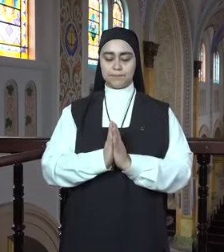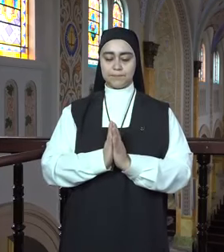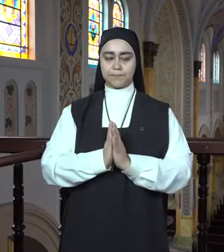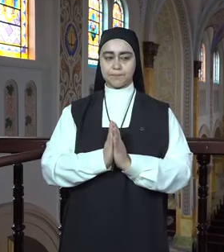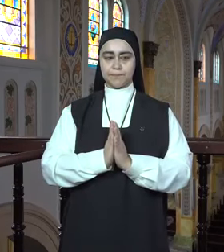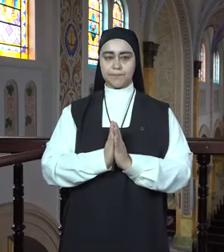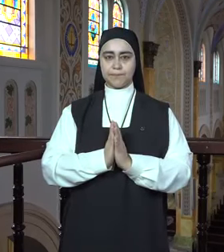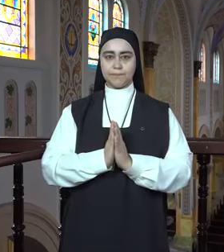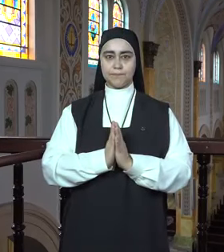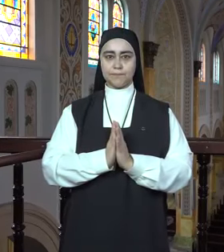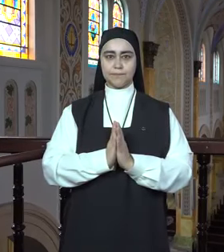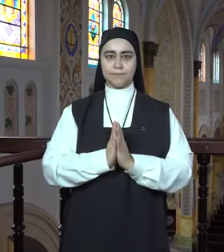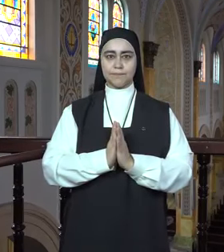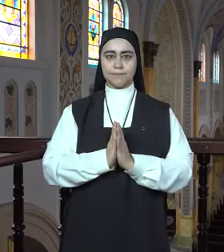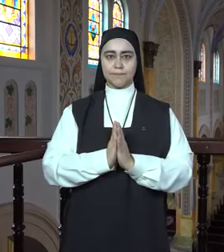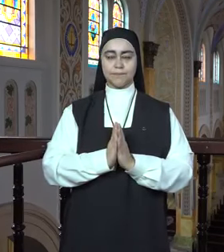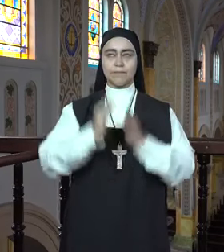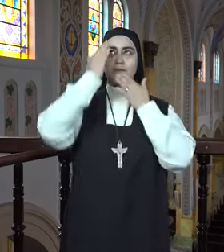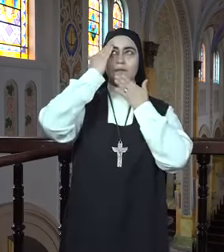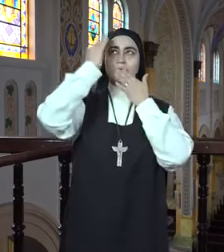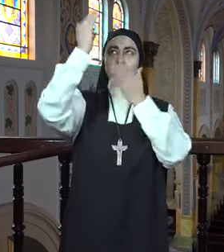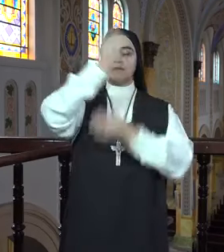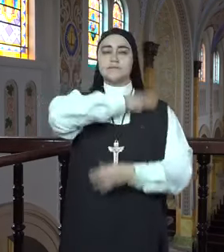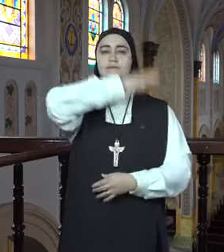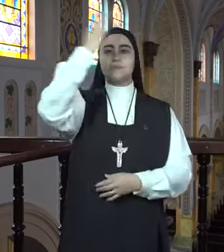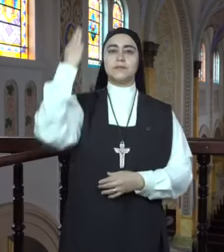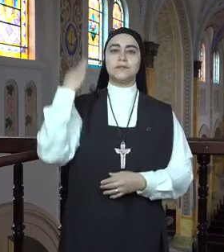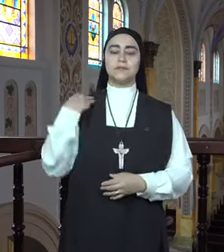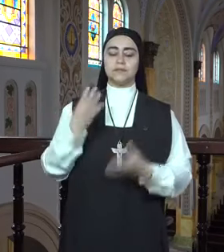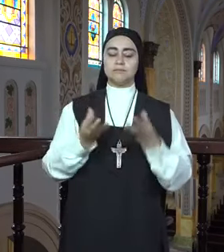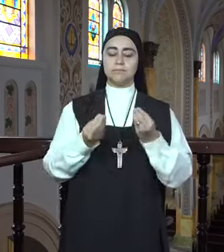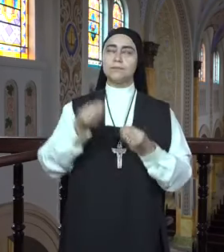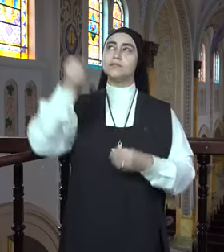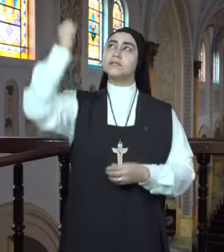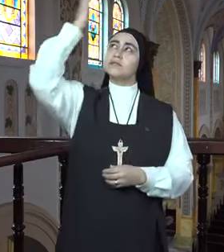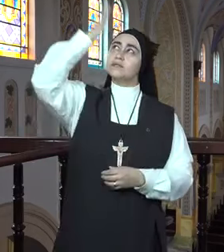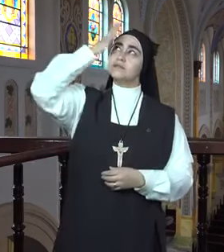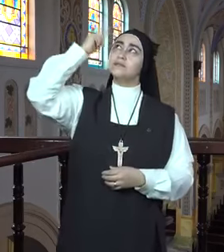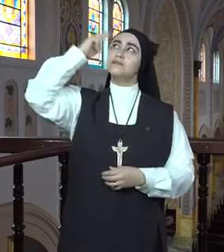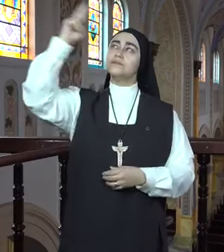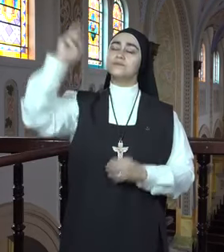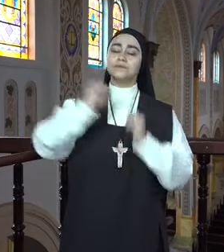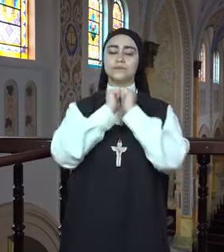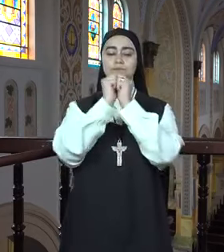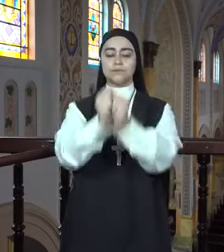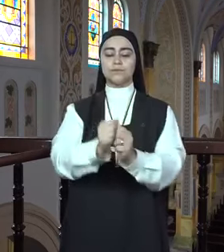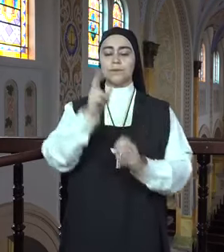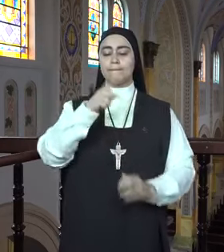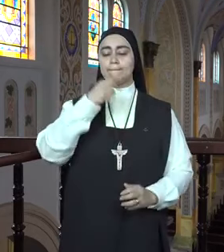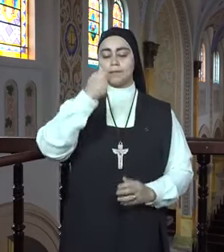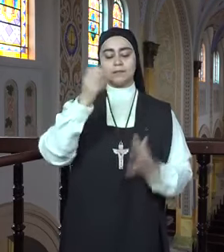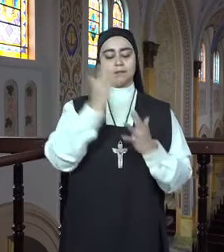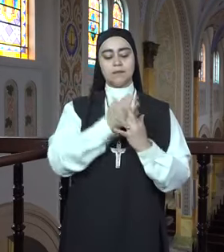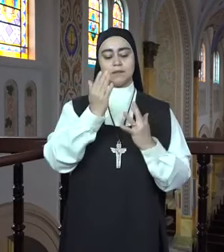Amém. Ave Maria, cheia de graça, o Senhor é convosco. Bendita sois